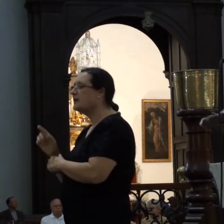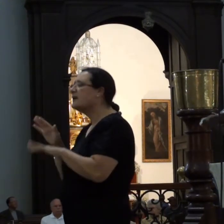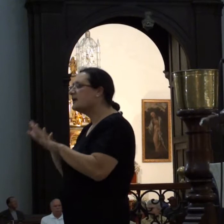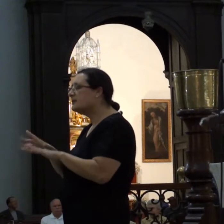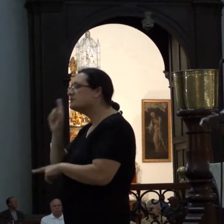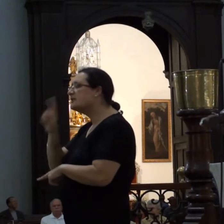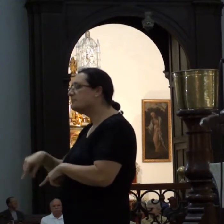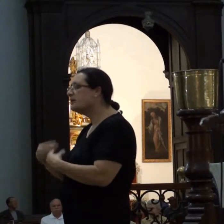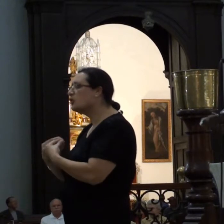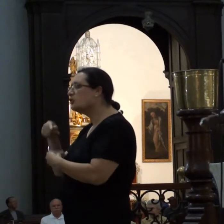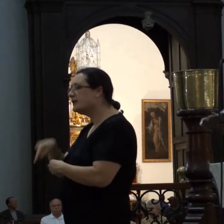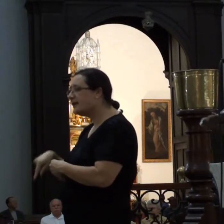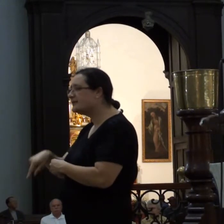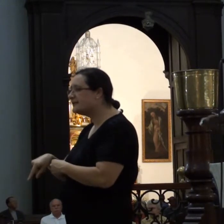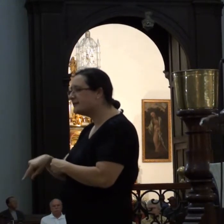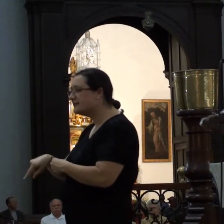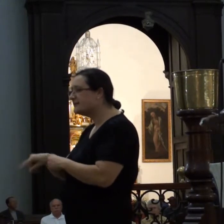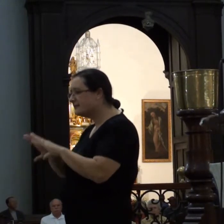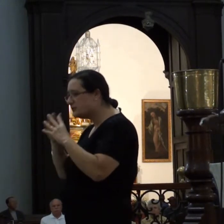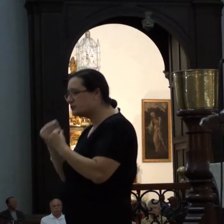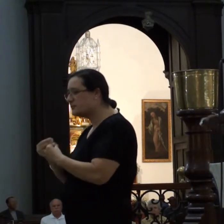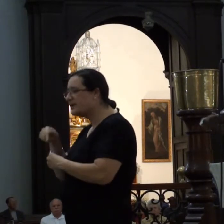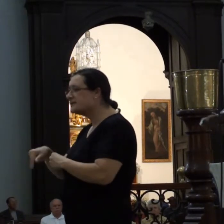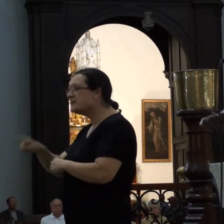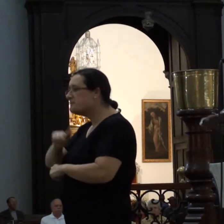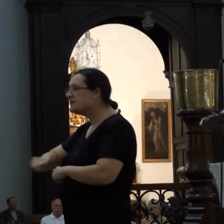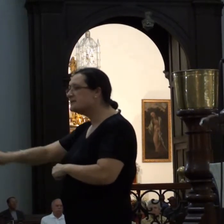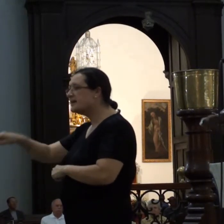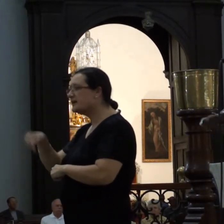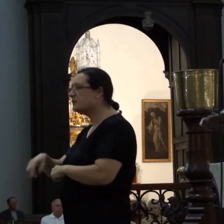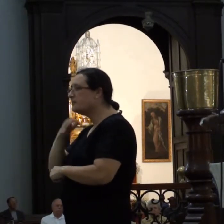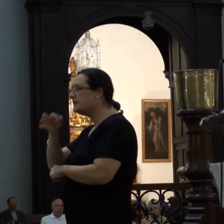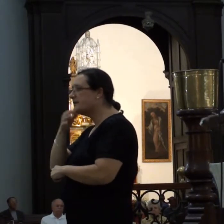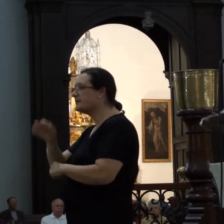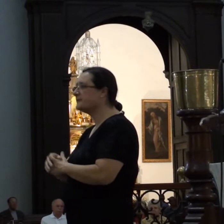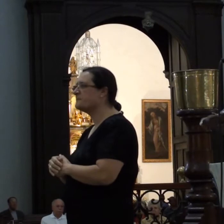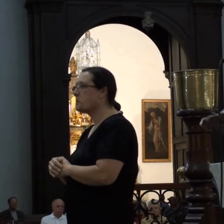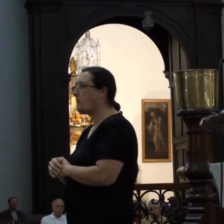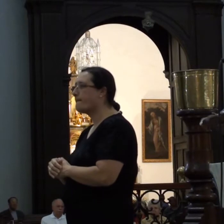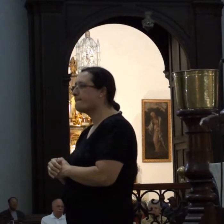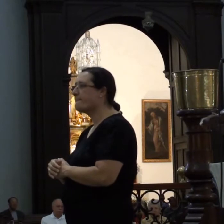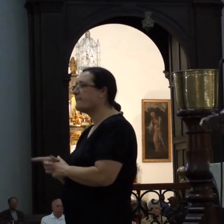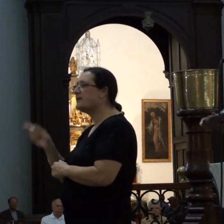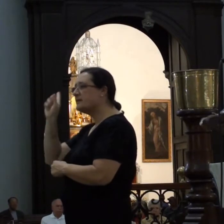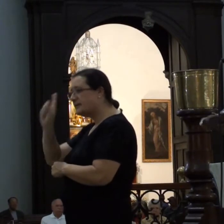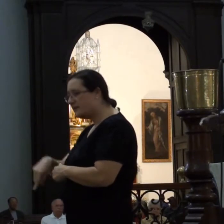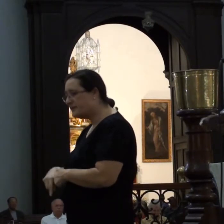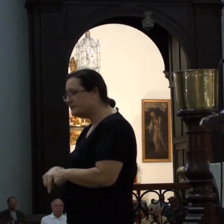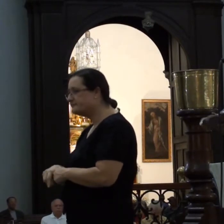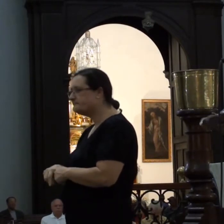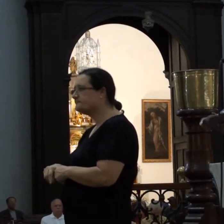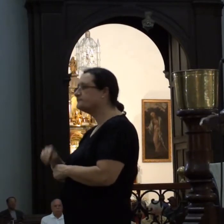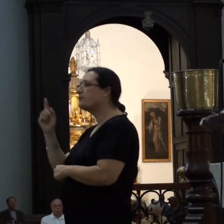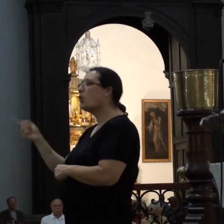con esta consecuencia con este mensaje de esta tarde y además esto hacerlo otro